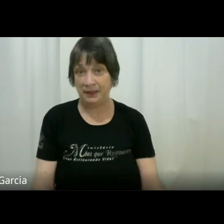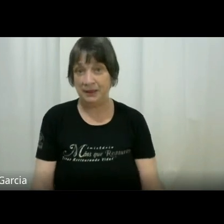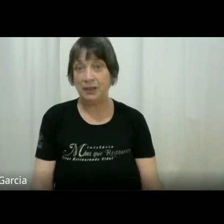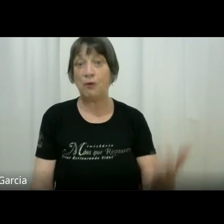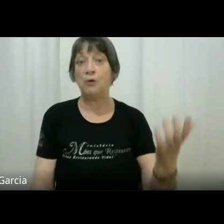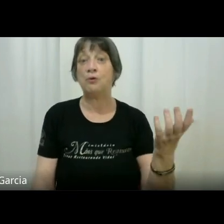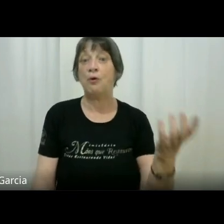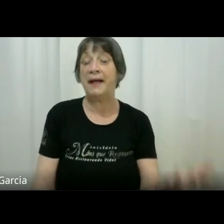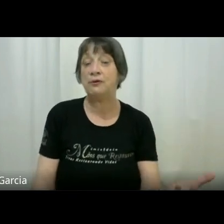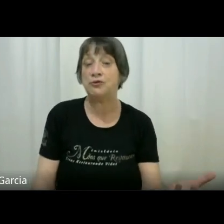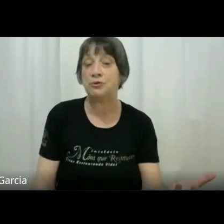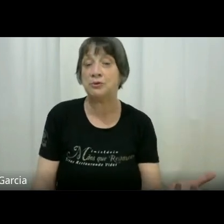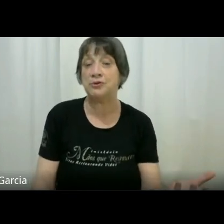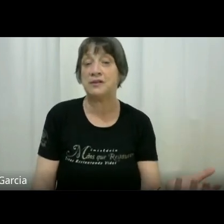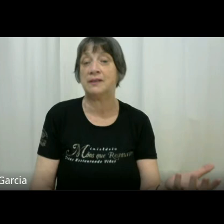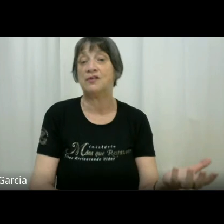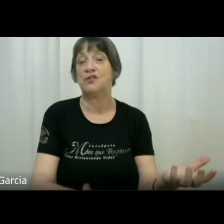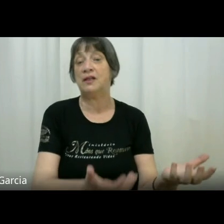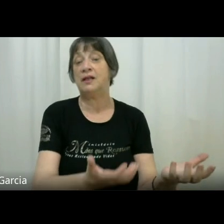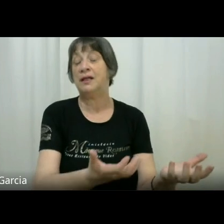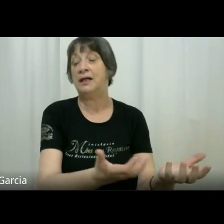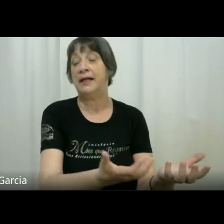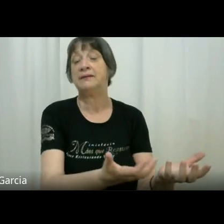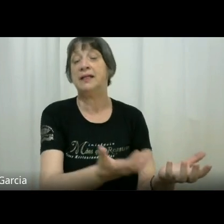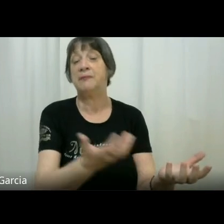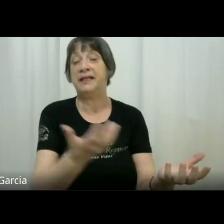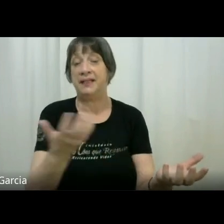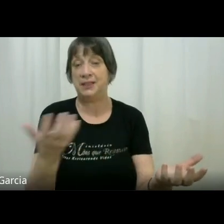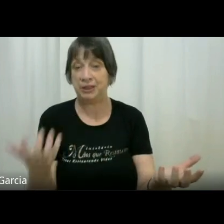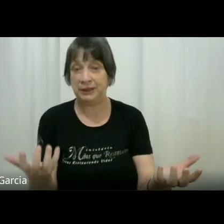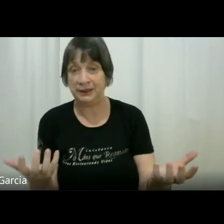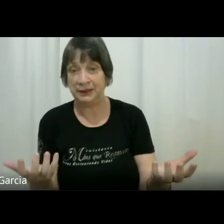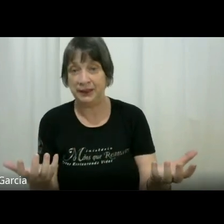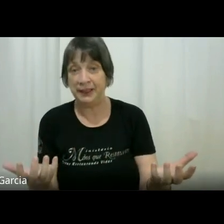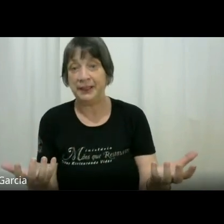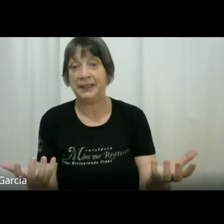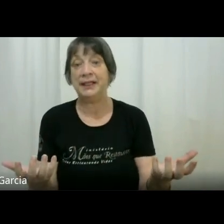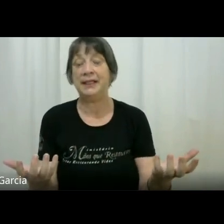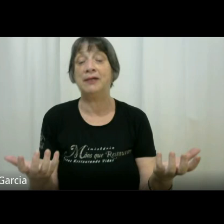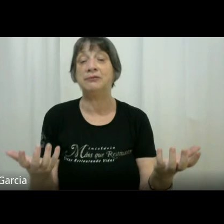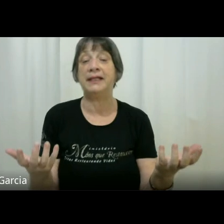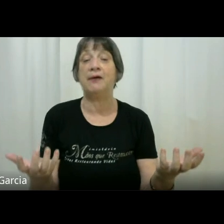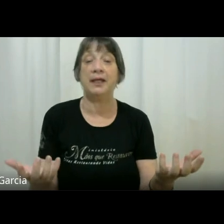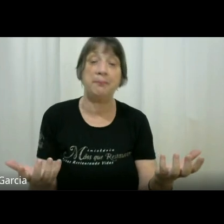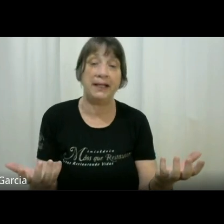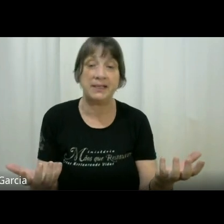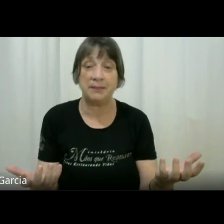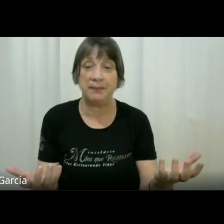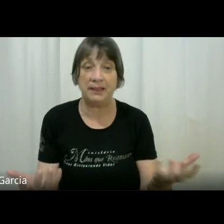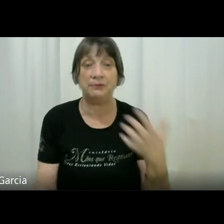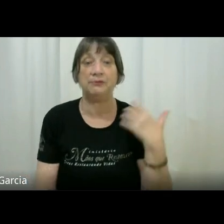perceber, como é que o surdo entra numa igreja em que não tem alguém